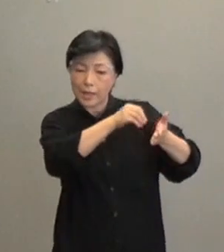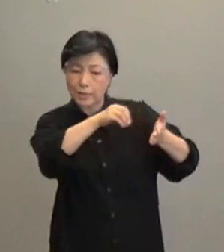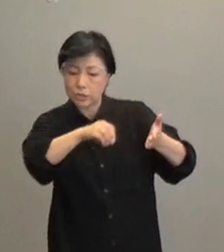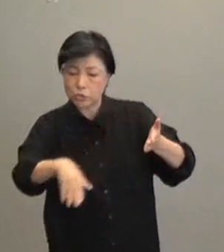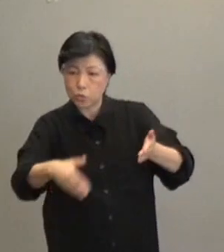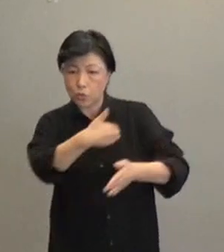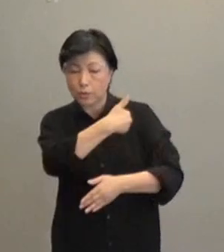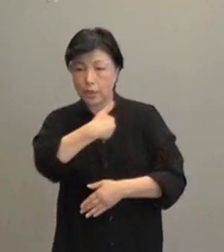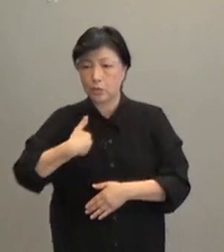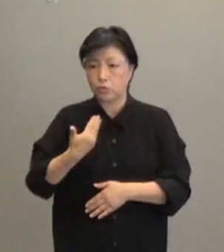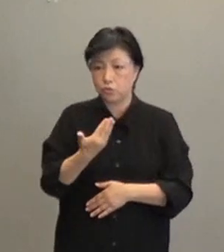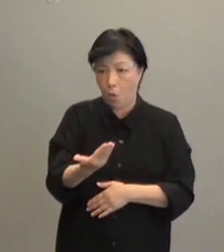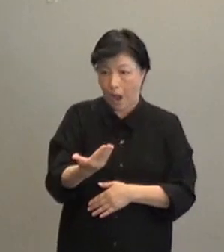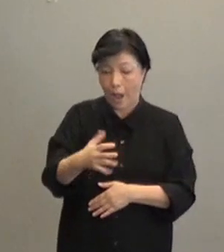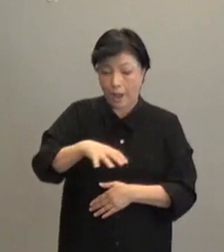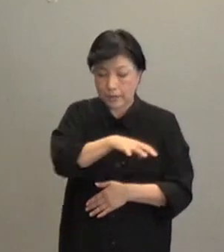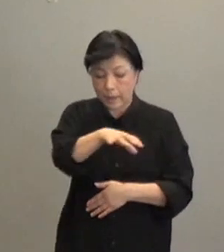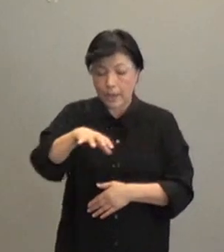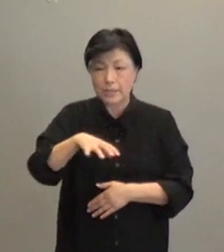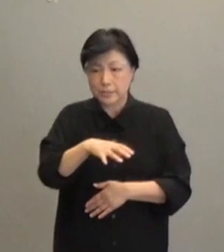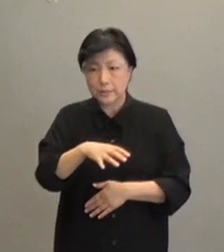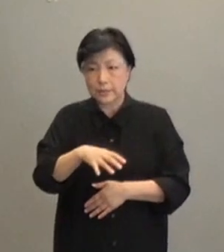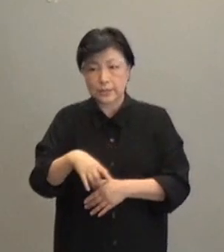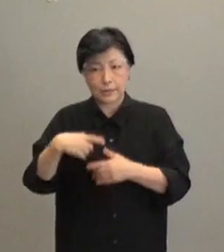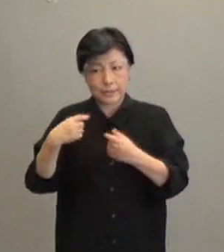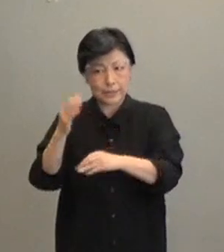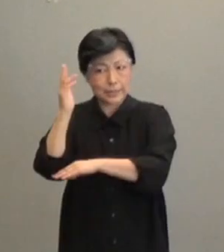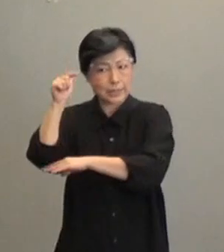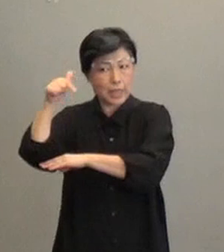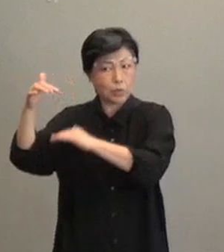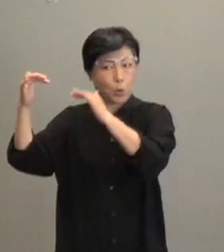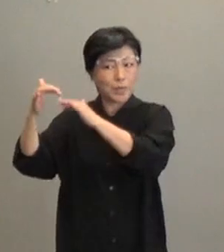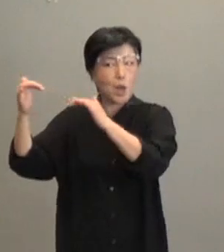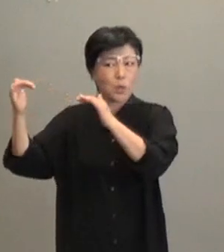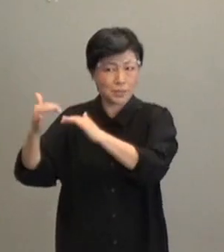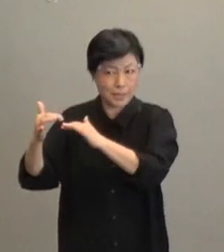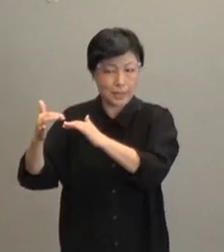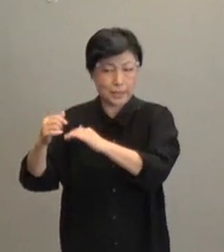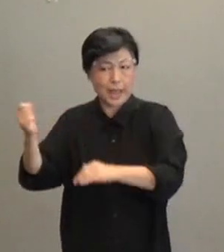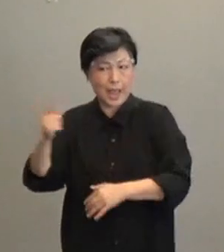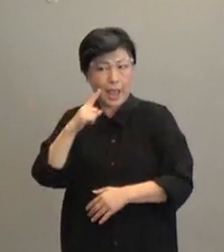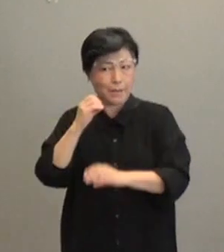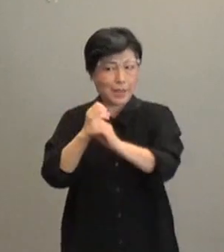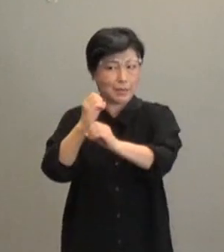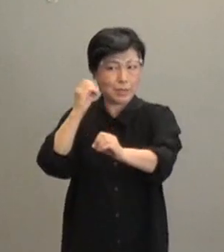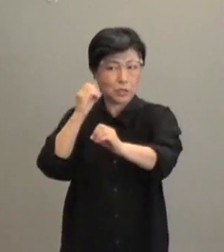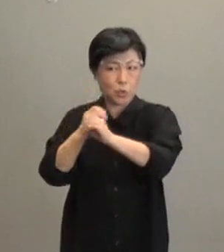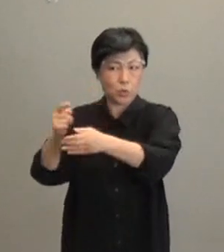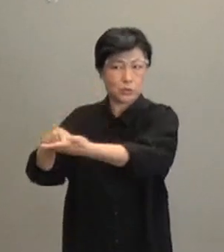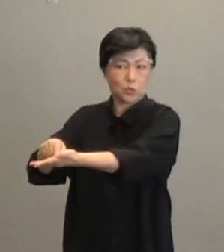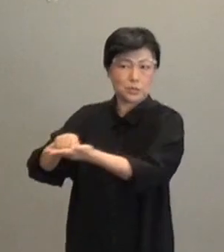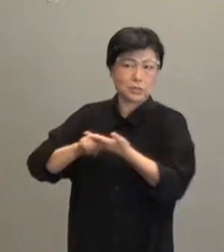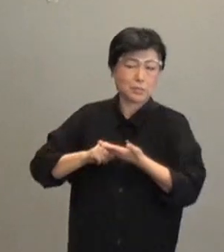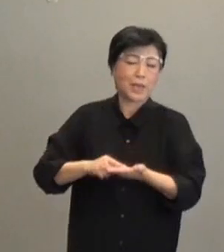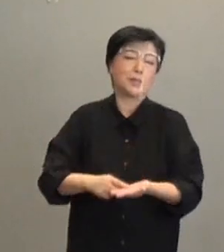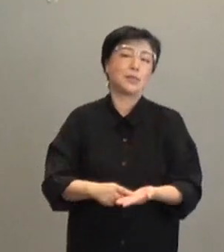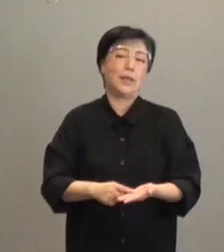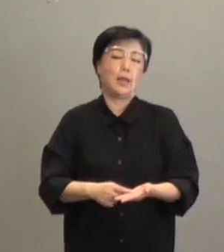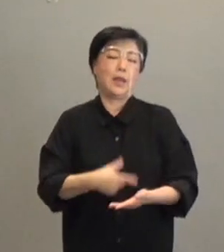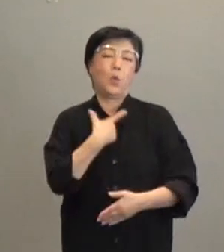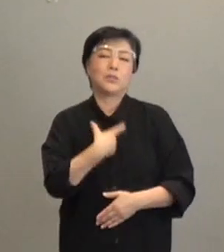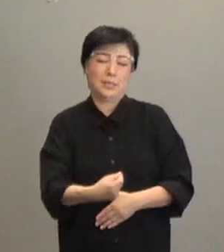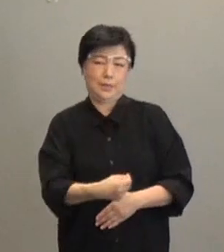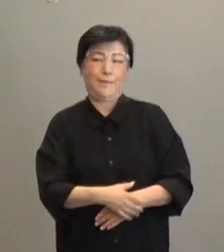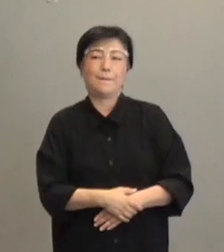されうるのかということについてはですね、しっかりと政府で議論し、そして早めに見通しをお示していただきたいというふうに思っています。